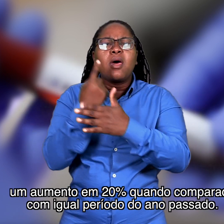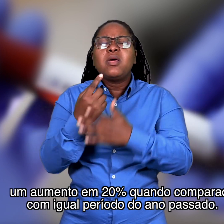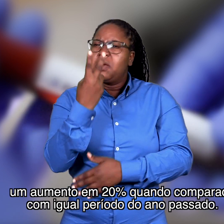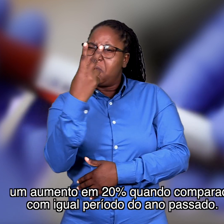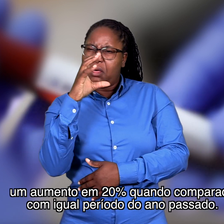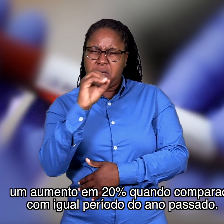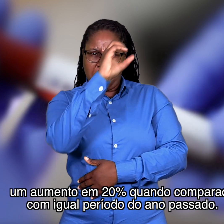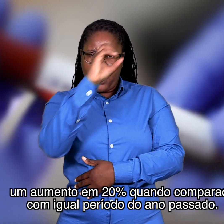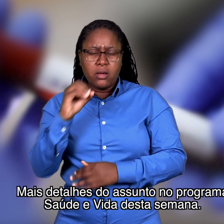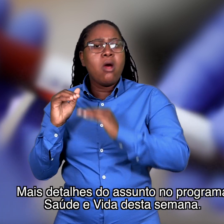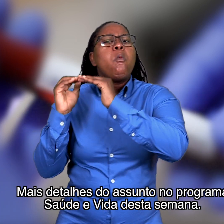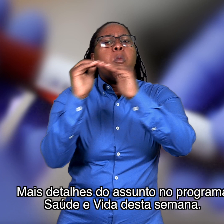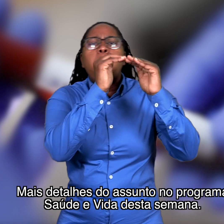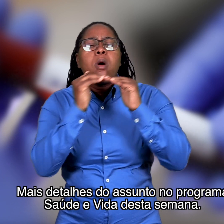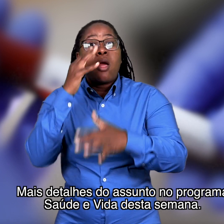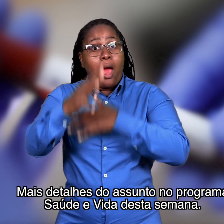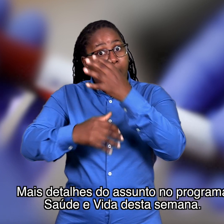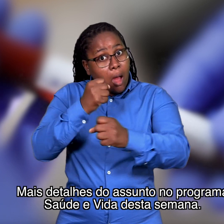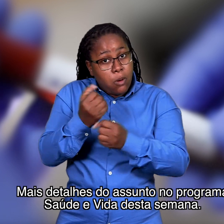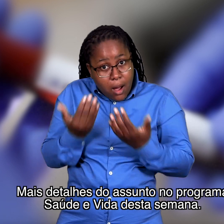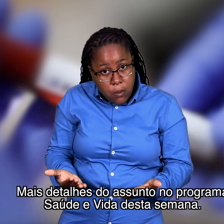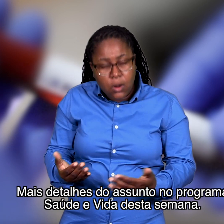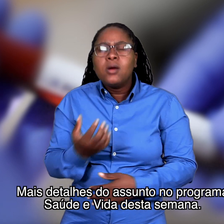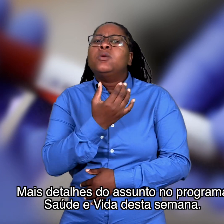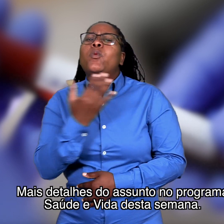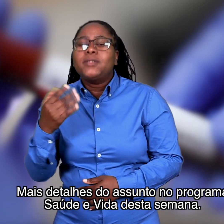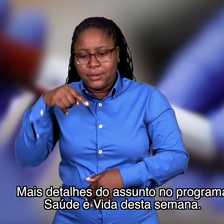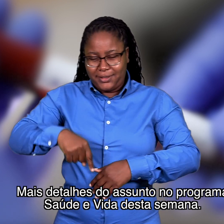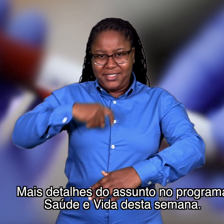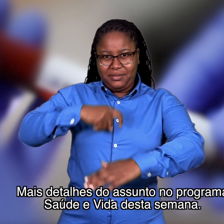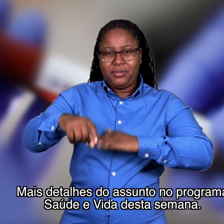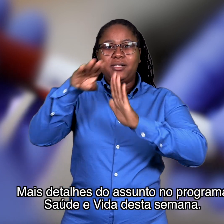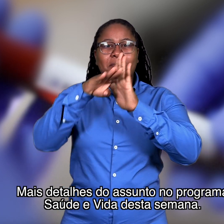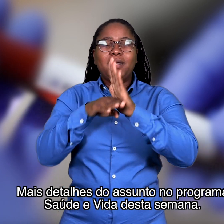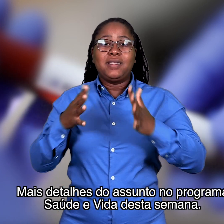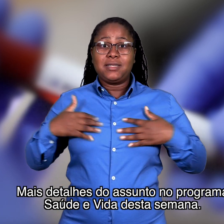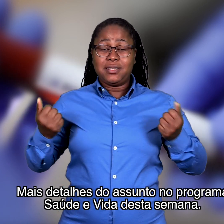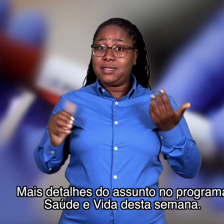igual período do ano passado. Mais detalhes do assunto no programa Saúde e Vida desta semana.